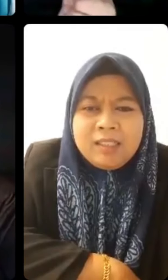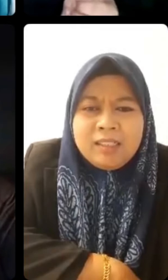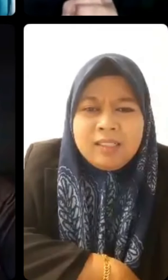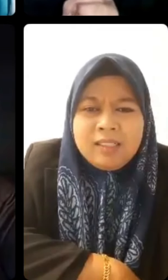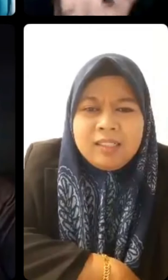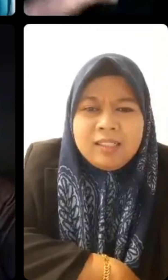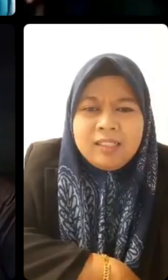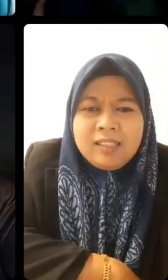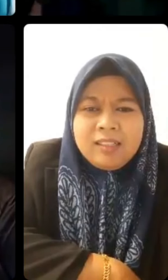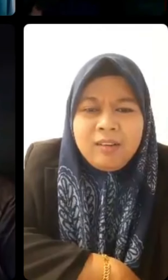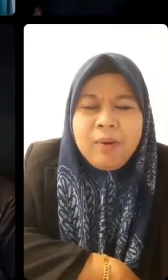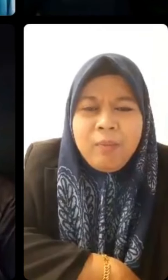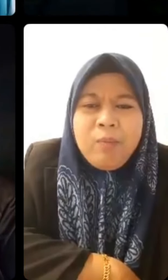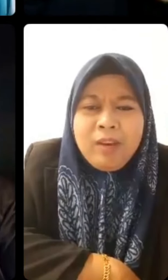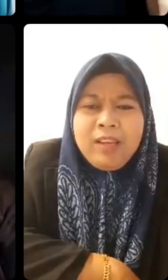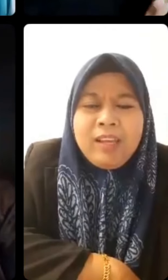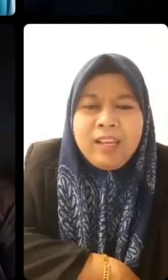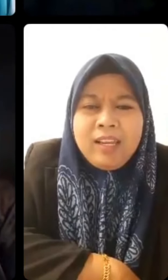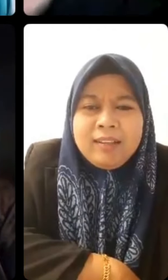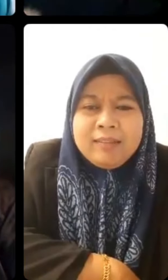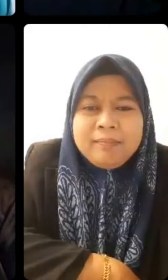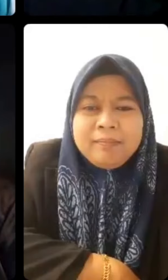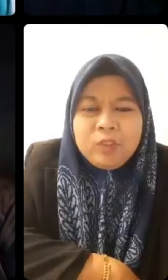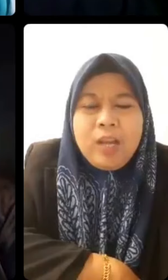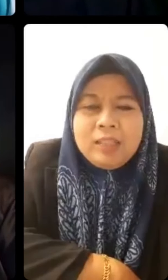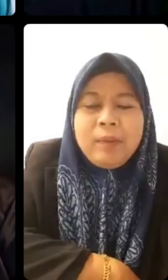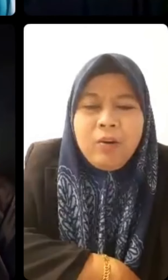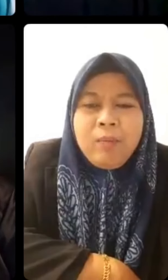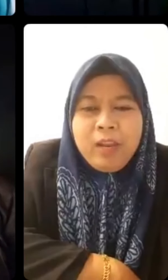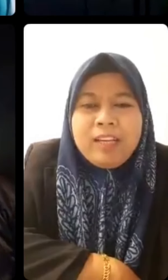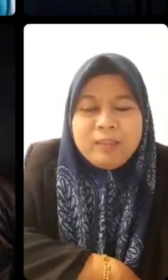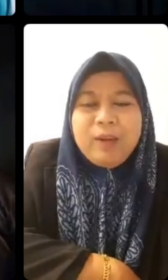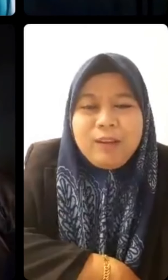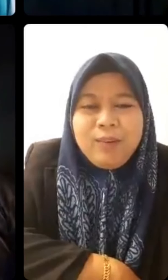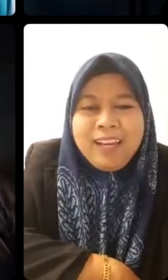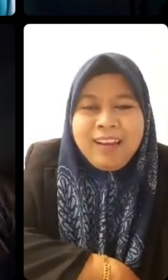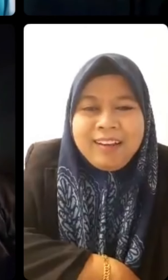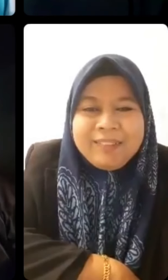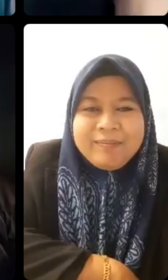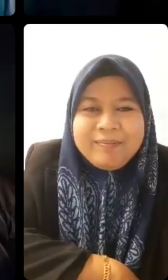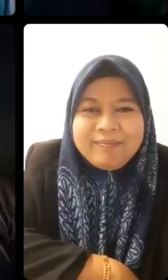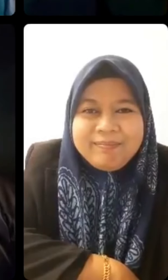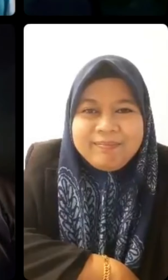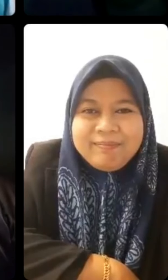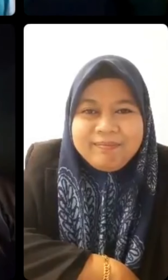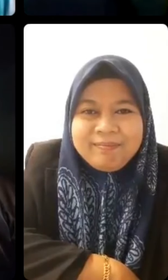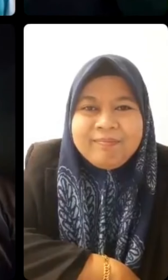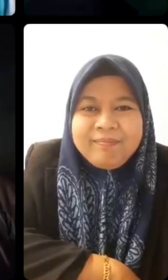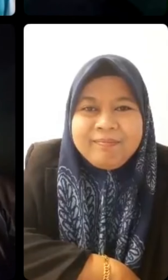baca. Orang pekak pun boleh. So ada separuh yang boleh, ada separuh tak boleh lah. Betul